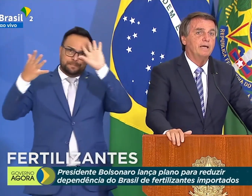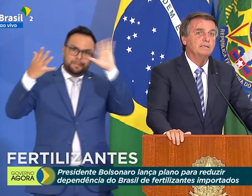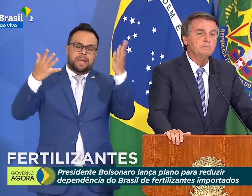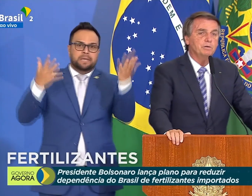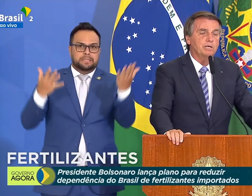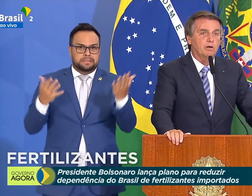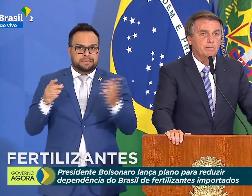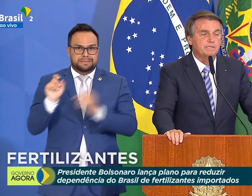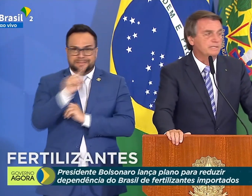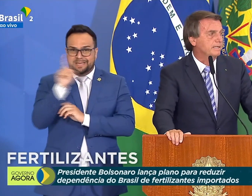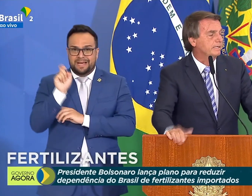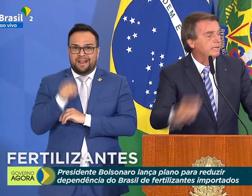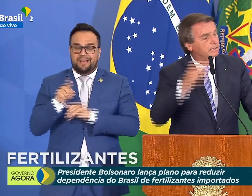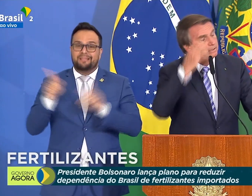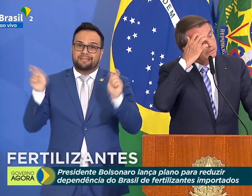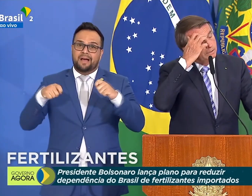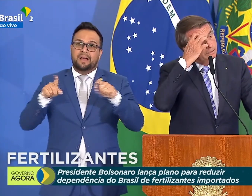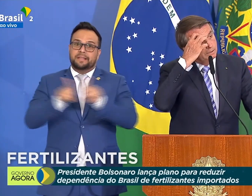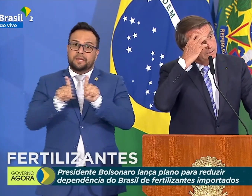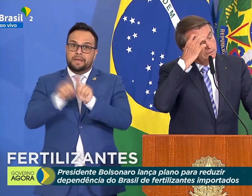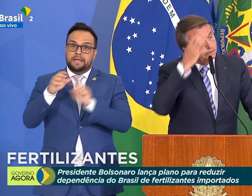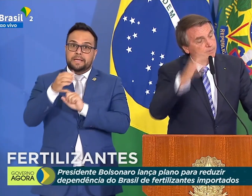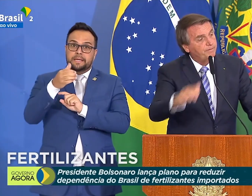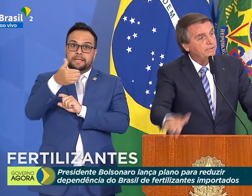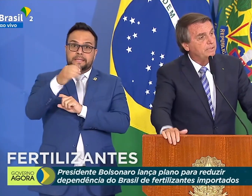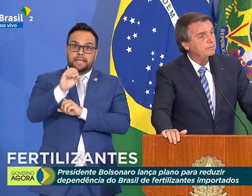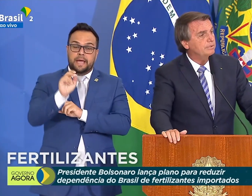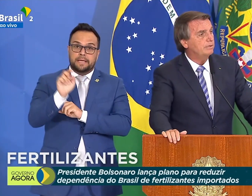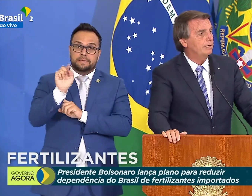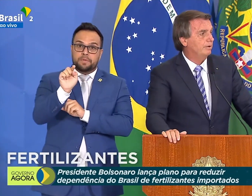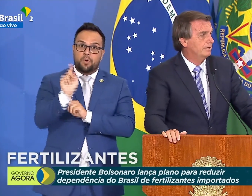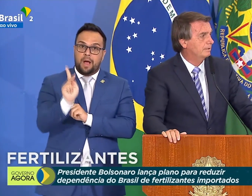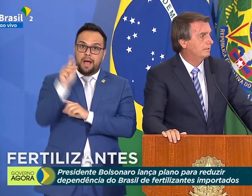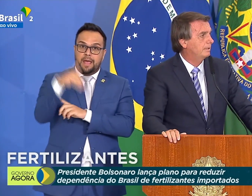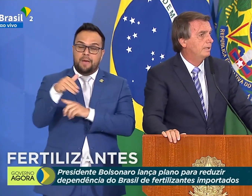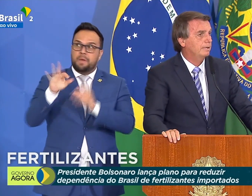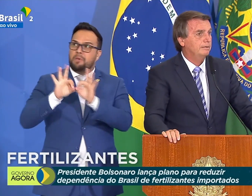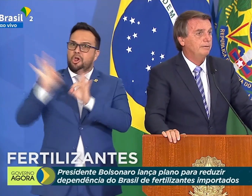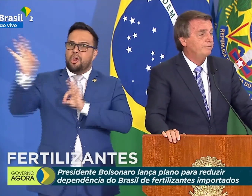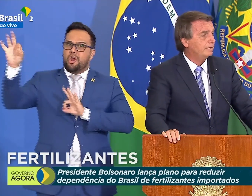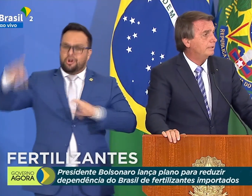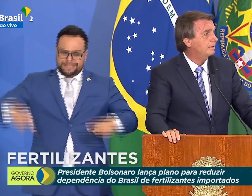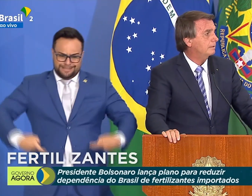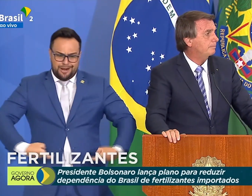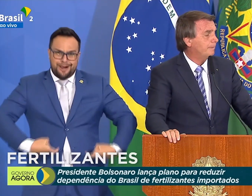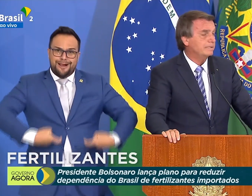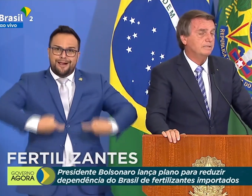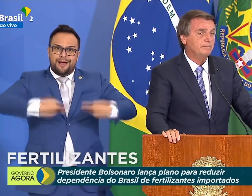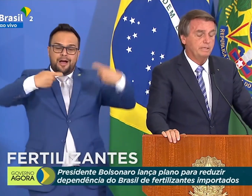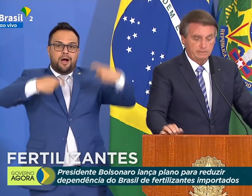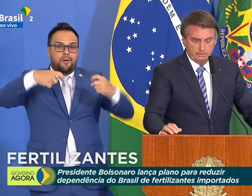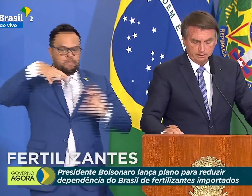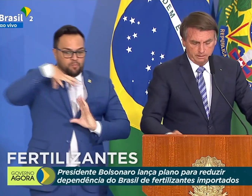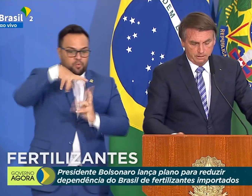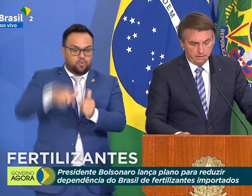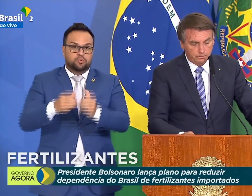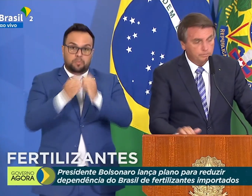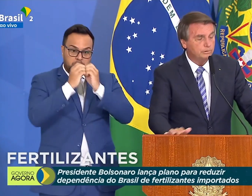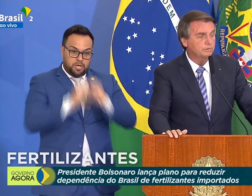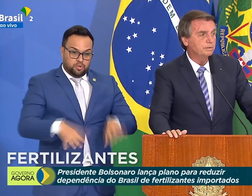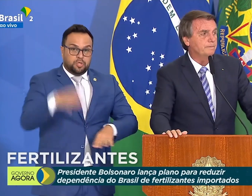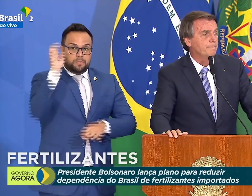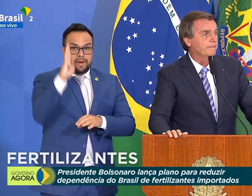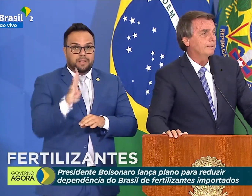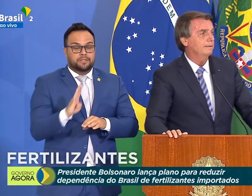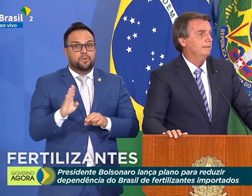a 10 mil quilômetros de distância daqui, que afeta não só a nós, afeta praticamente ao